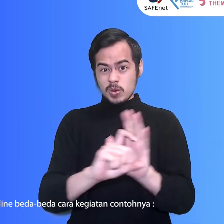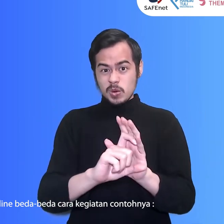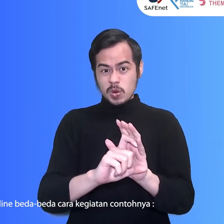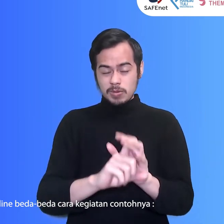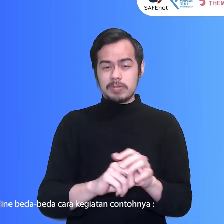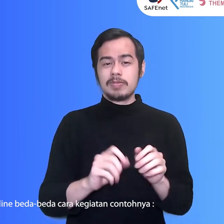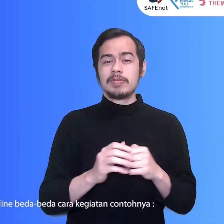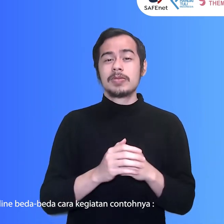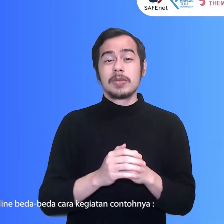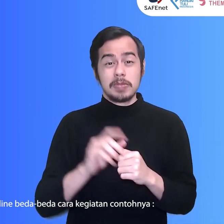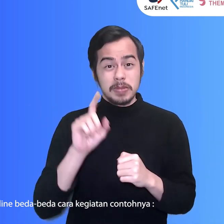the lounge